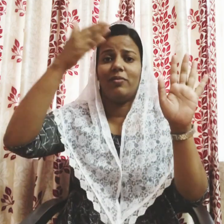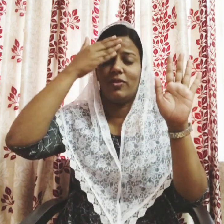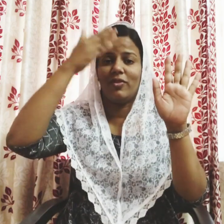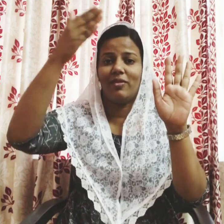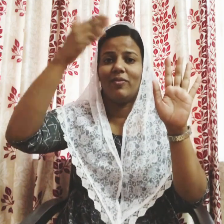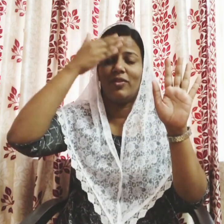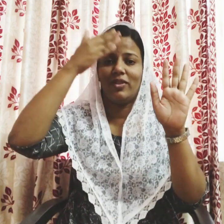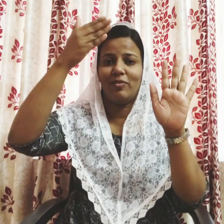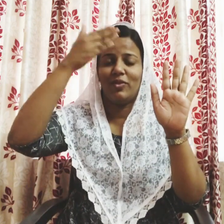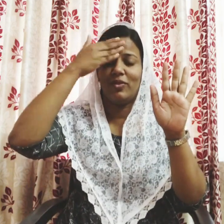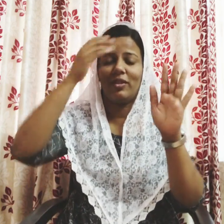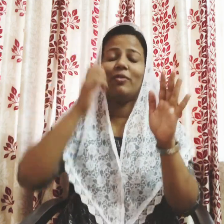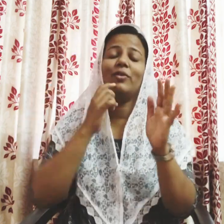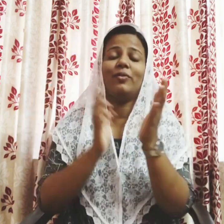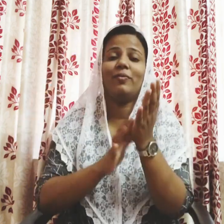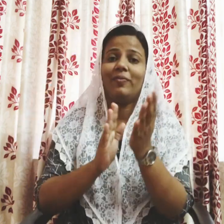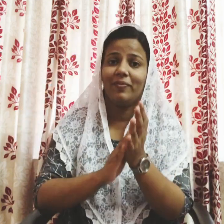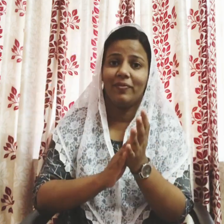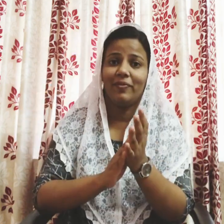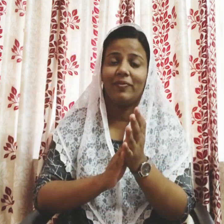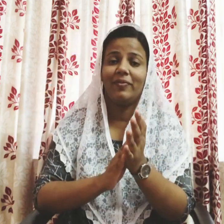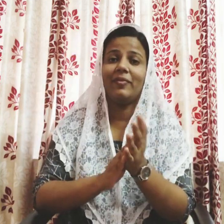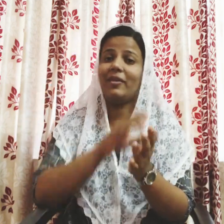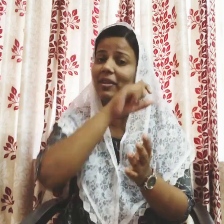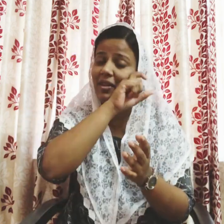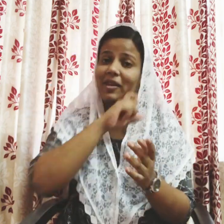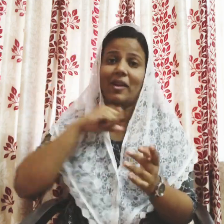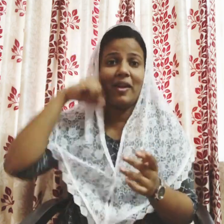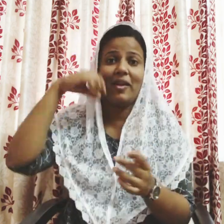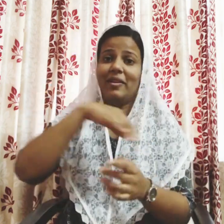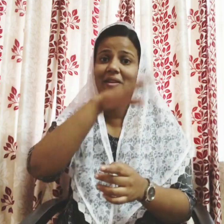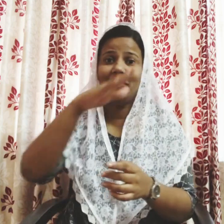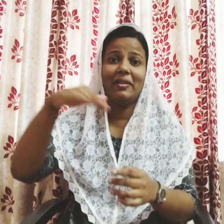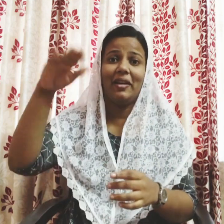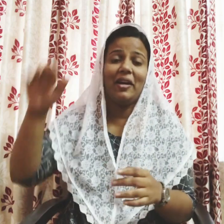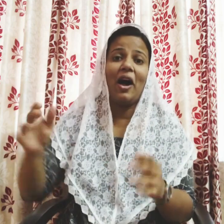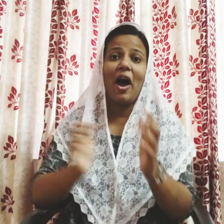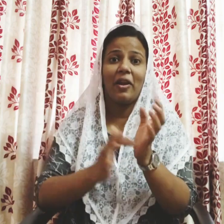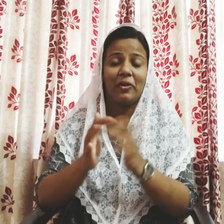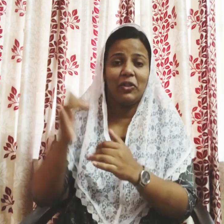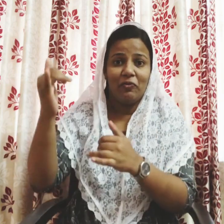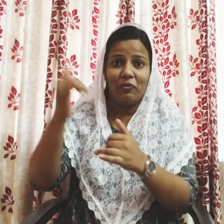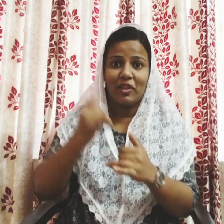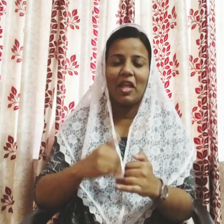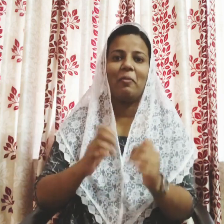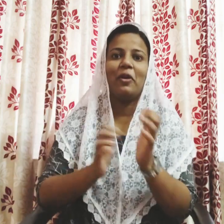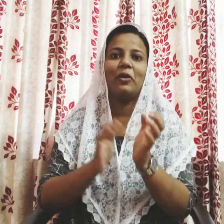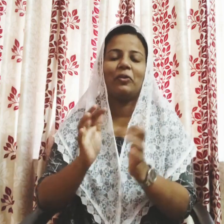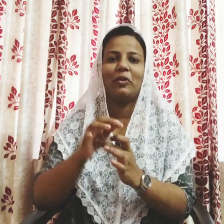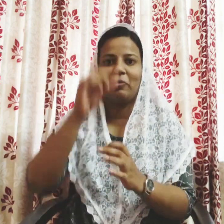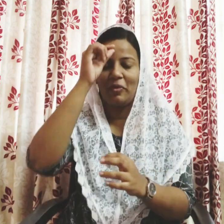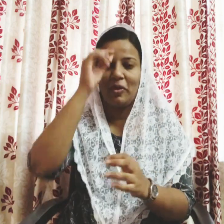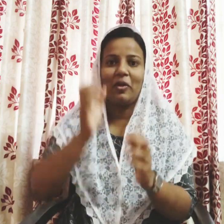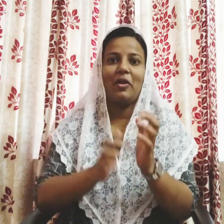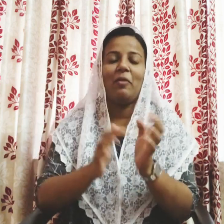പറഞ്ഞാണ്ട്, ദൈവത്തിന് സ്തുതി പാടുവീൻ. മരുഭൂമിയിൽ വാഹനമേറി വരുന്നതിന് വഴി നിരത്തുവീൻ. യാഹെന്നാകുന്നു അവൻ്റെ നാമം, അവൻ്റെ